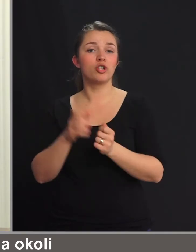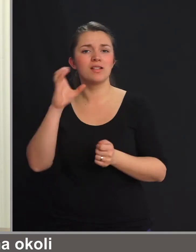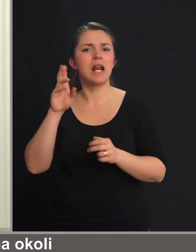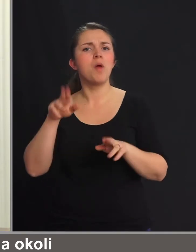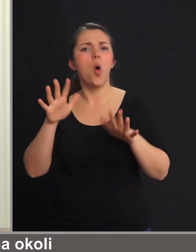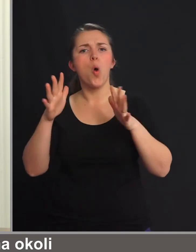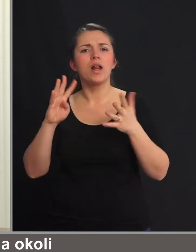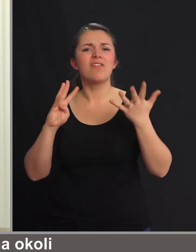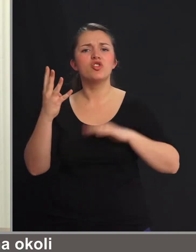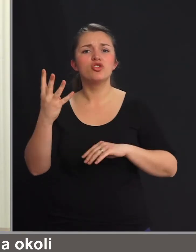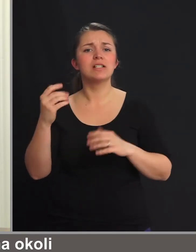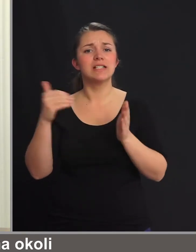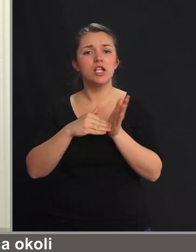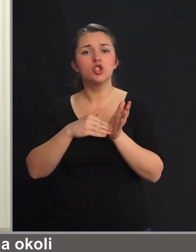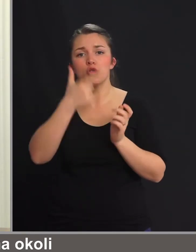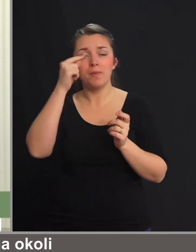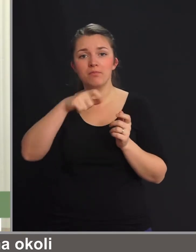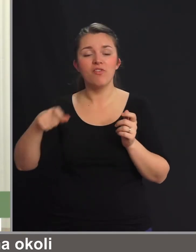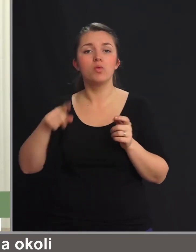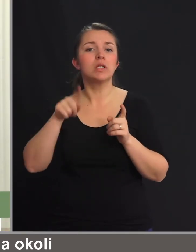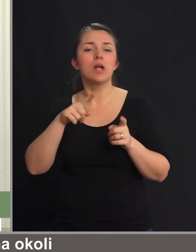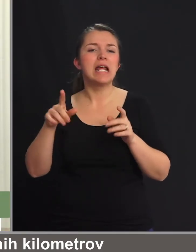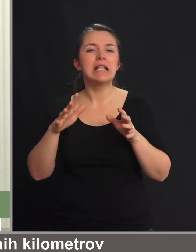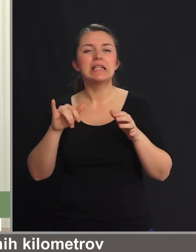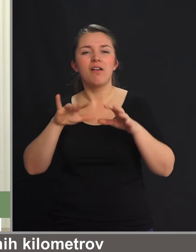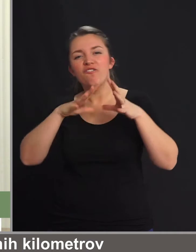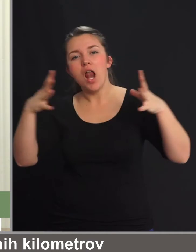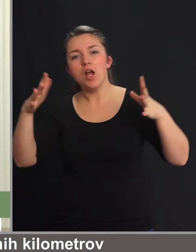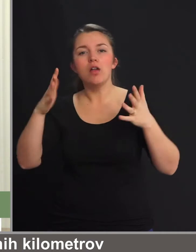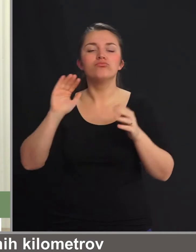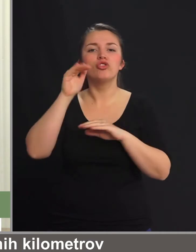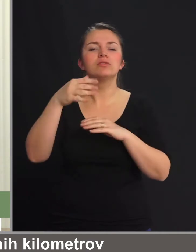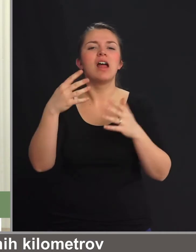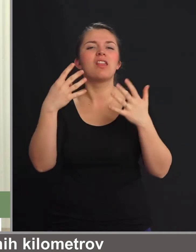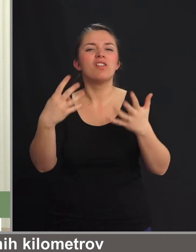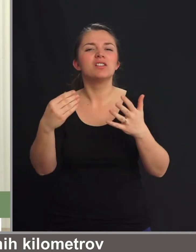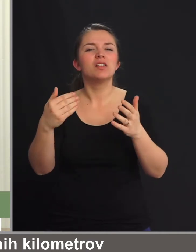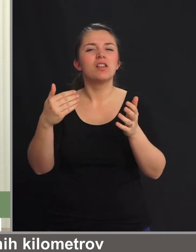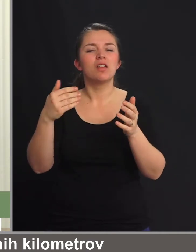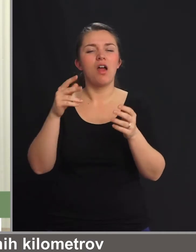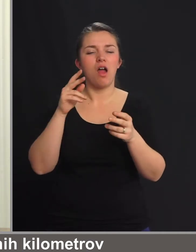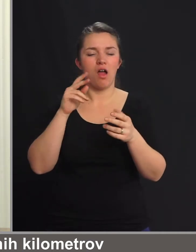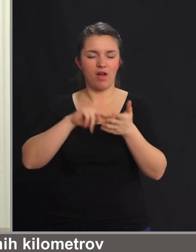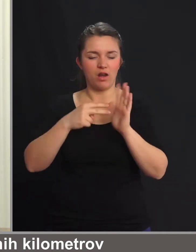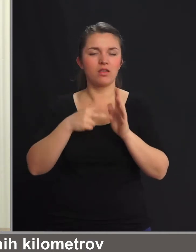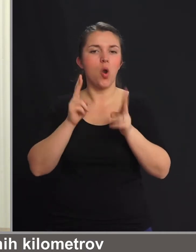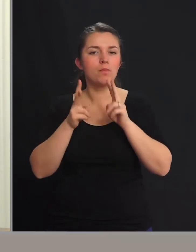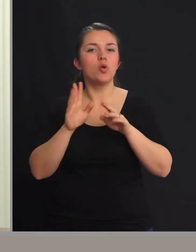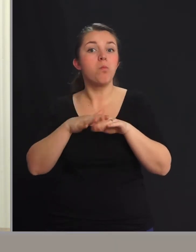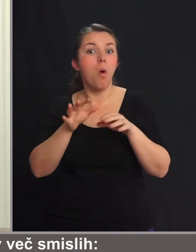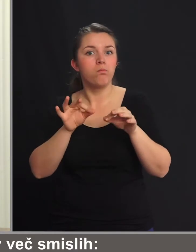Mestna občina Celje ima okoli 49 tisoč prebivalcev in meri nekaj čez 90 kvadratnih kilometrov po